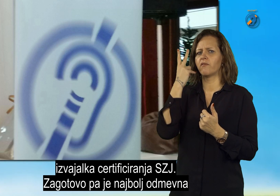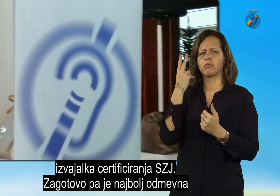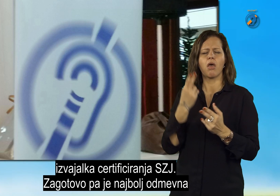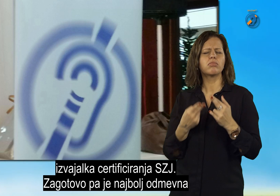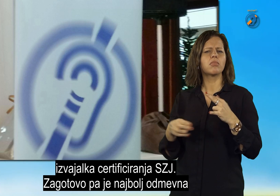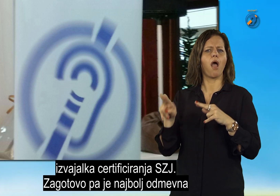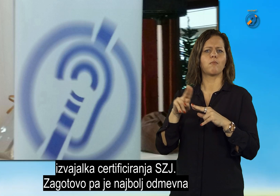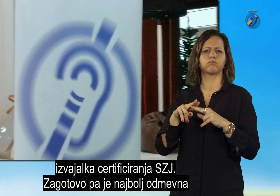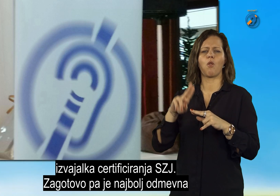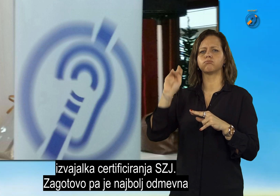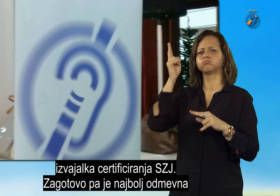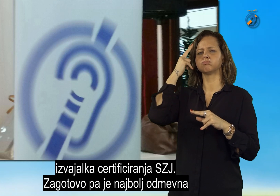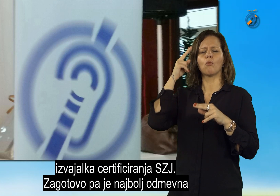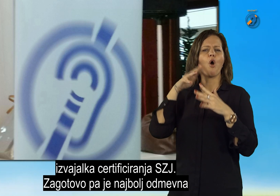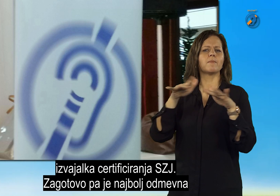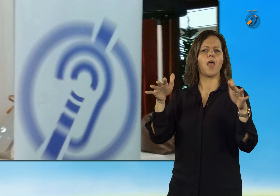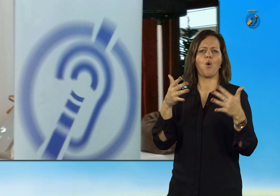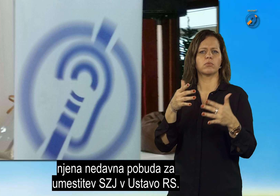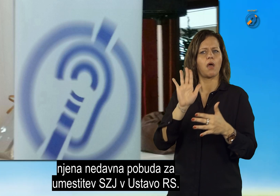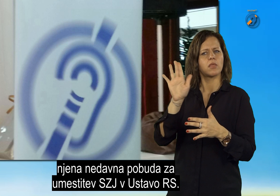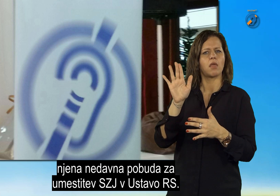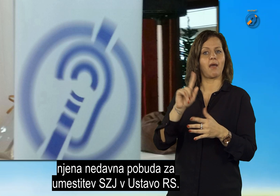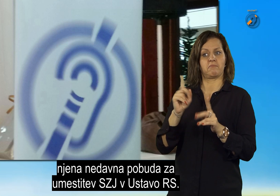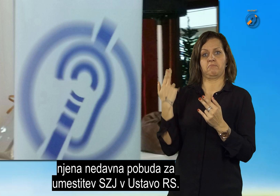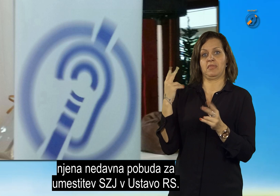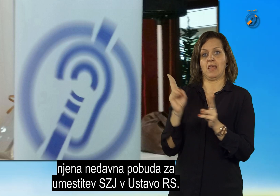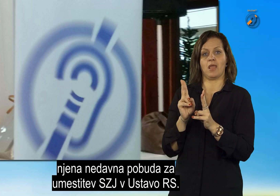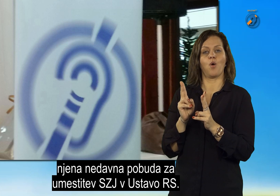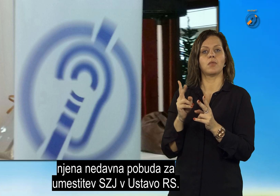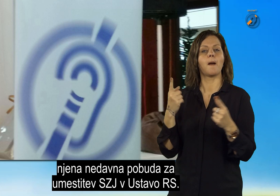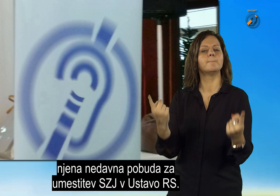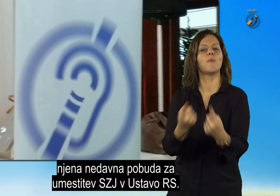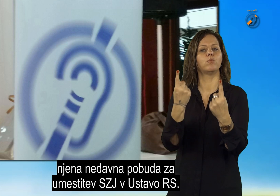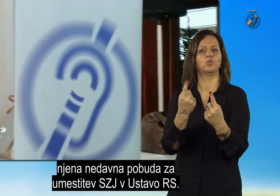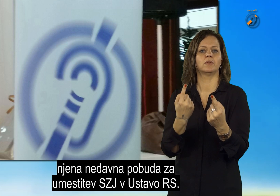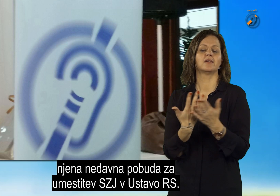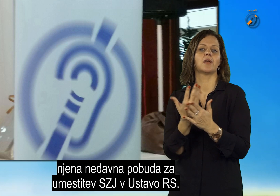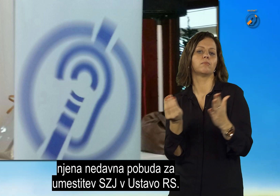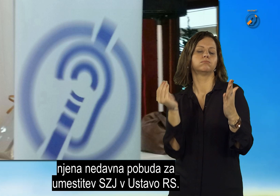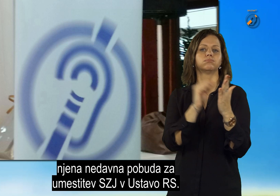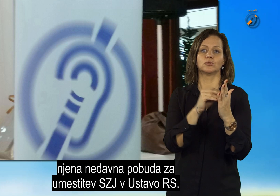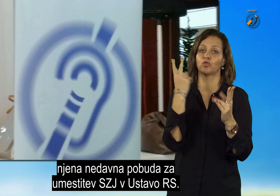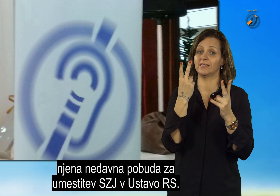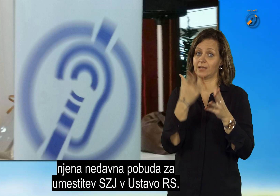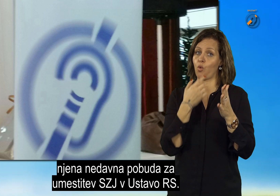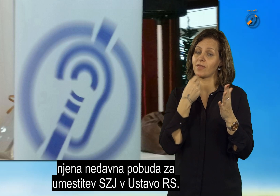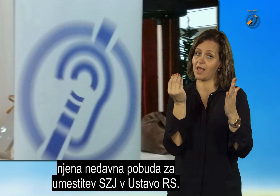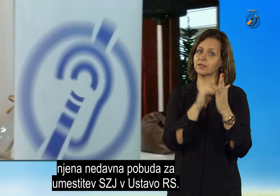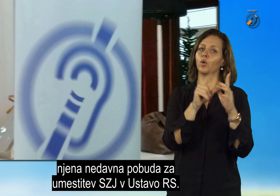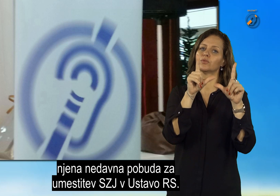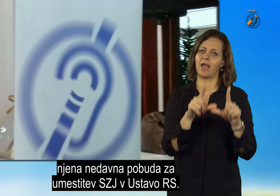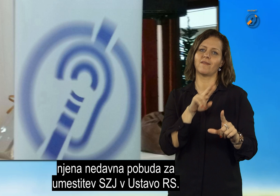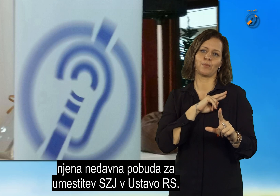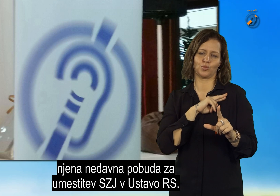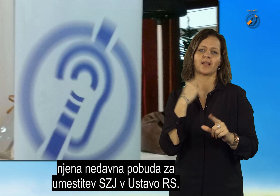jezika. Zagotovo pa je najbolj odmevna njena nedavna pobuda za umestitev slovenskega znakovnega jezika v